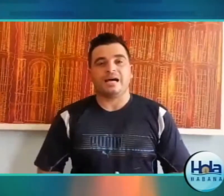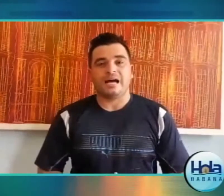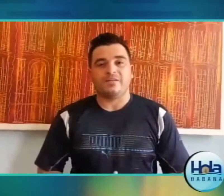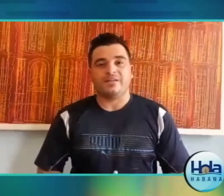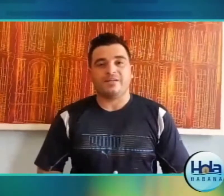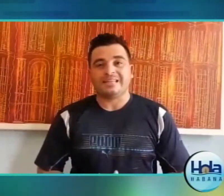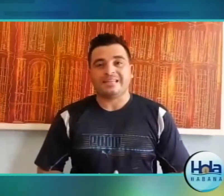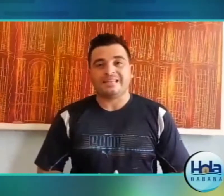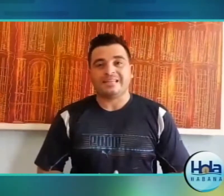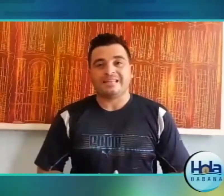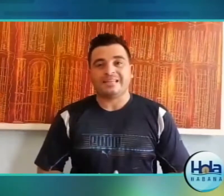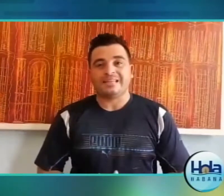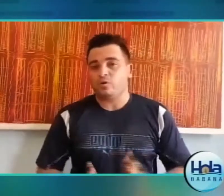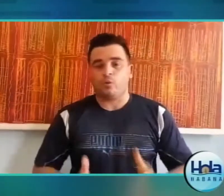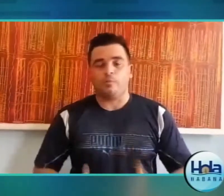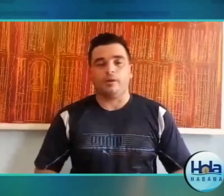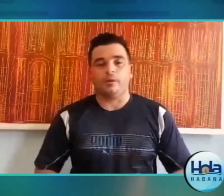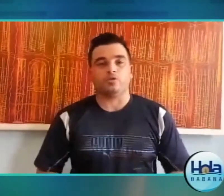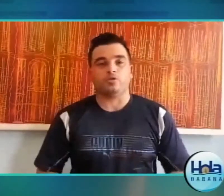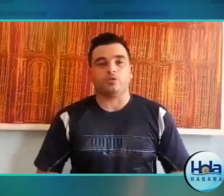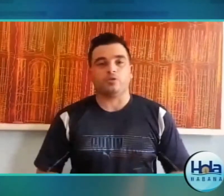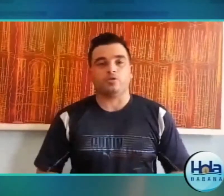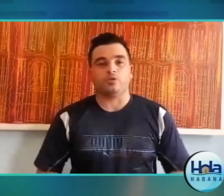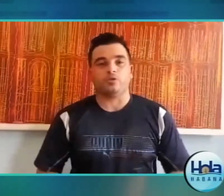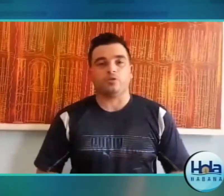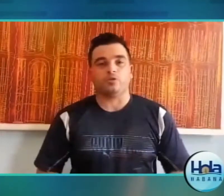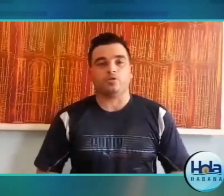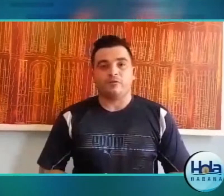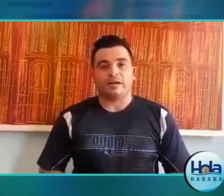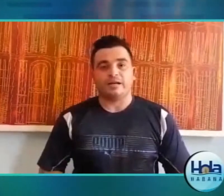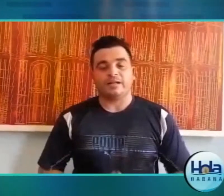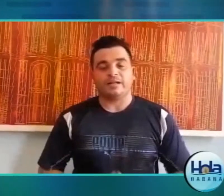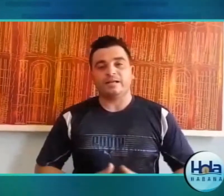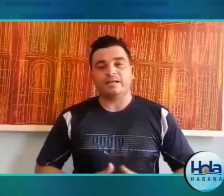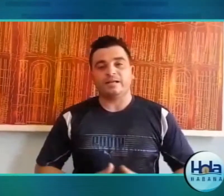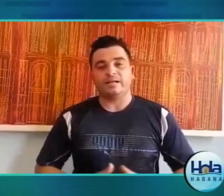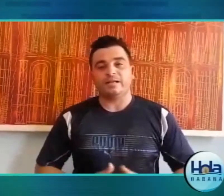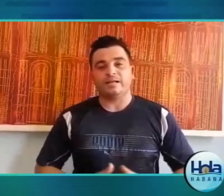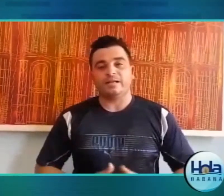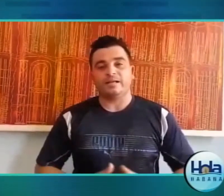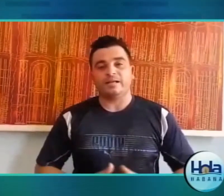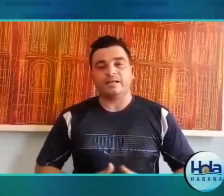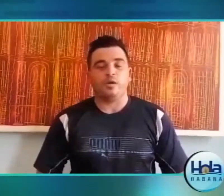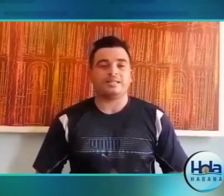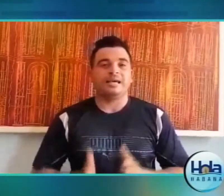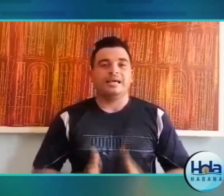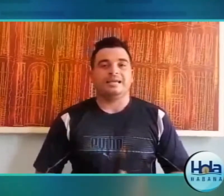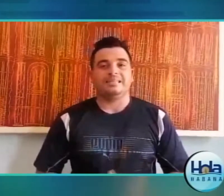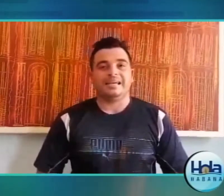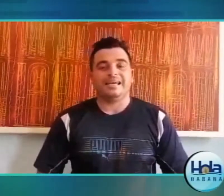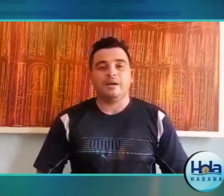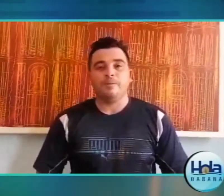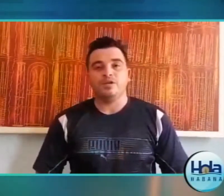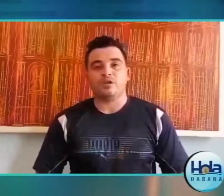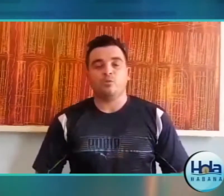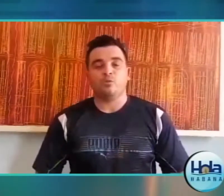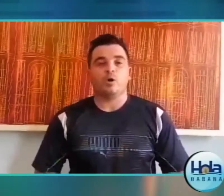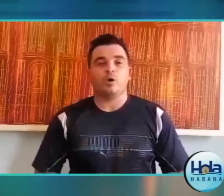tendrá detalles de la preparación. Conversó con su director Armando Ferrer y con varias de las principales figuras, entre ellas el pitcher número uno